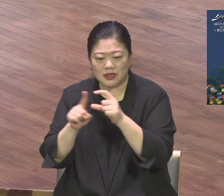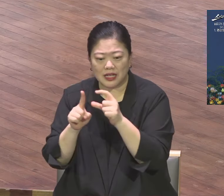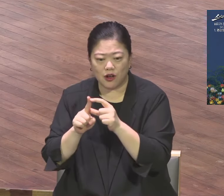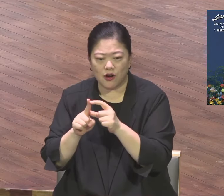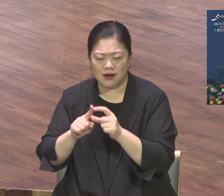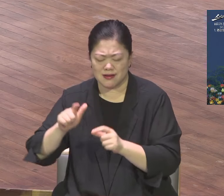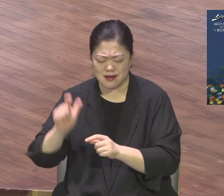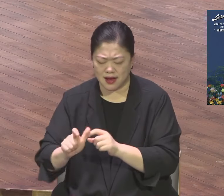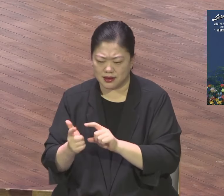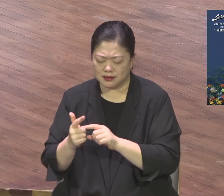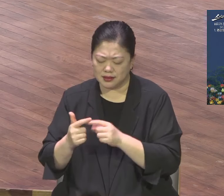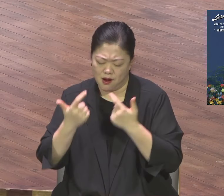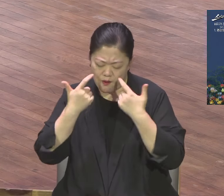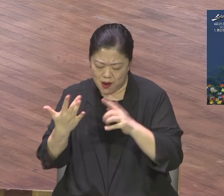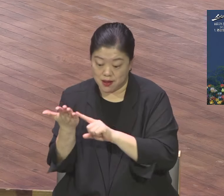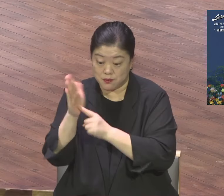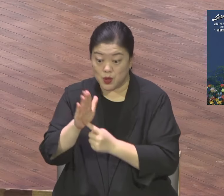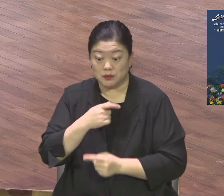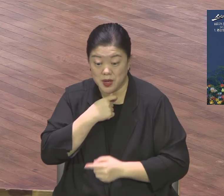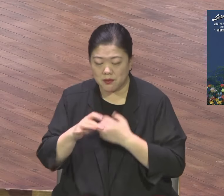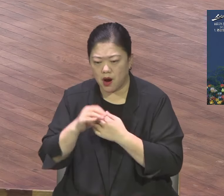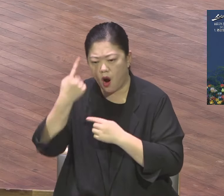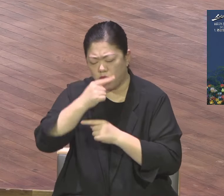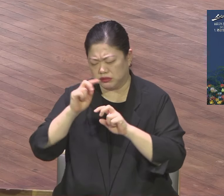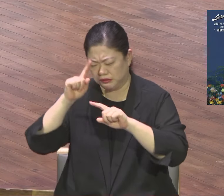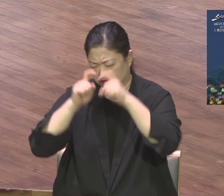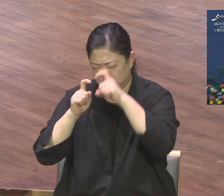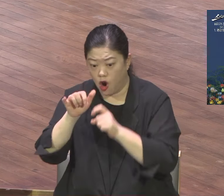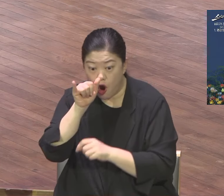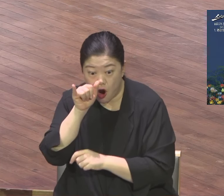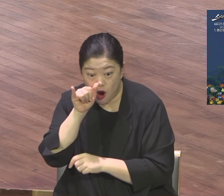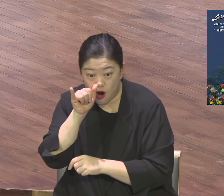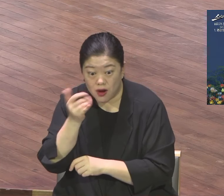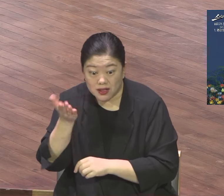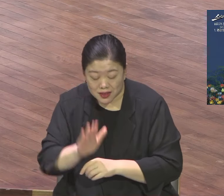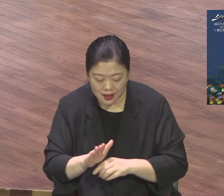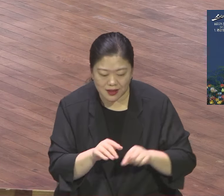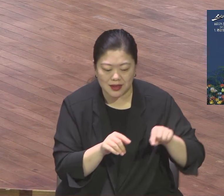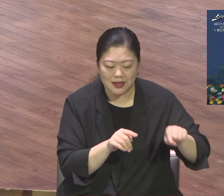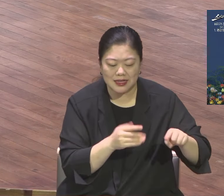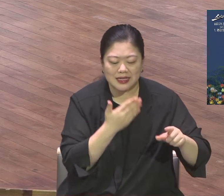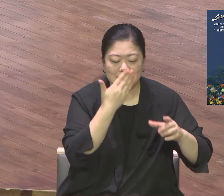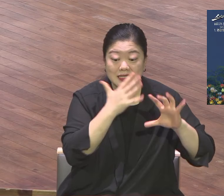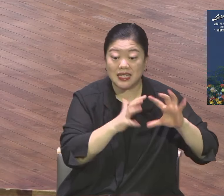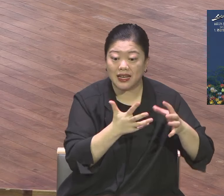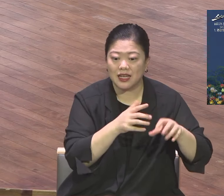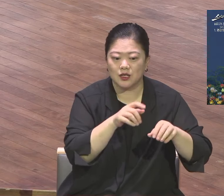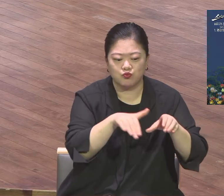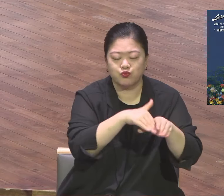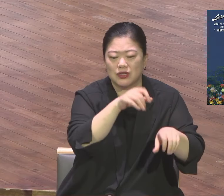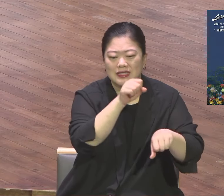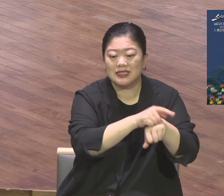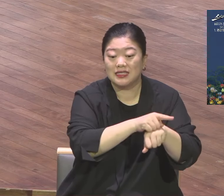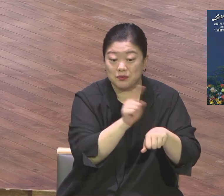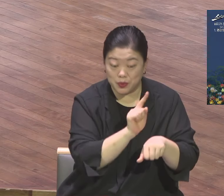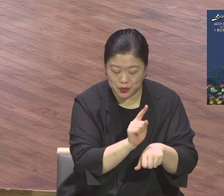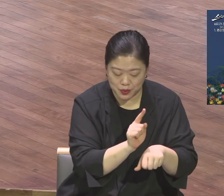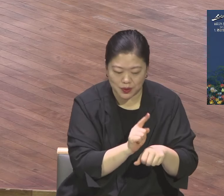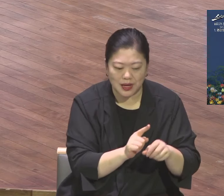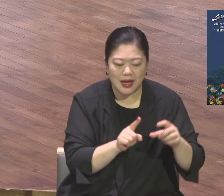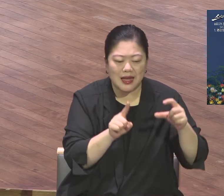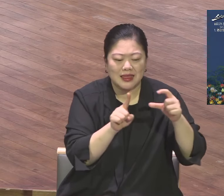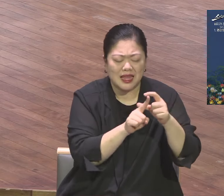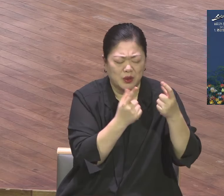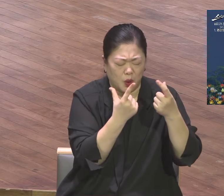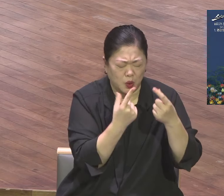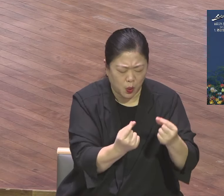두 번 반복할 때 엄청 강한 표현이에요. 두 번 평강이라는 말은요, 내적 믿음이